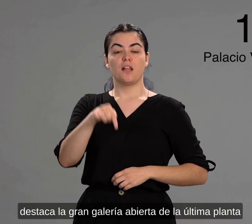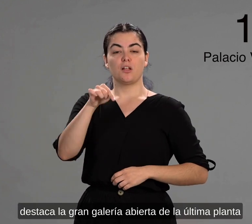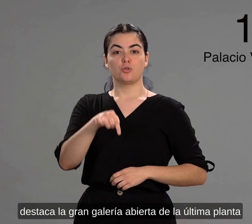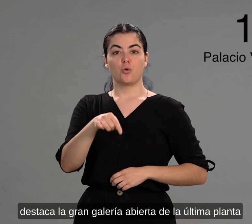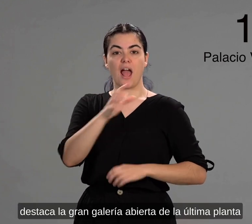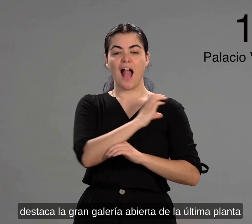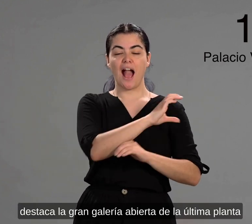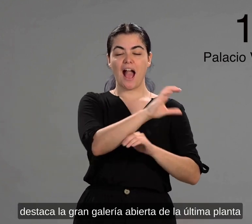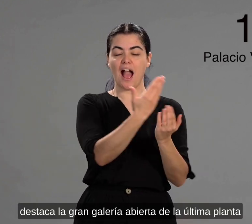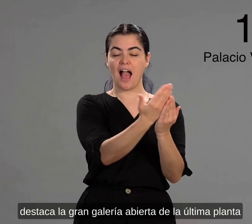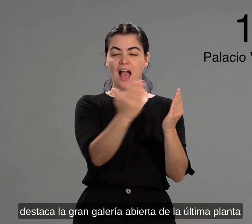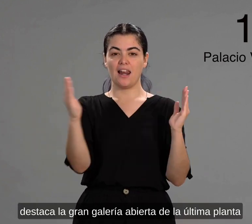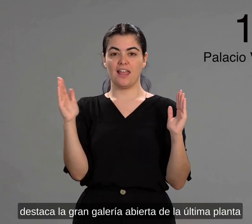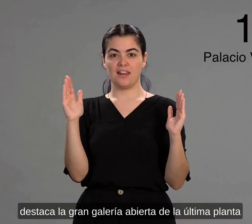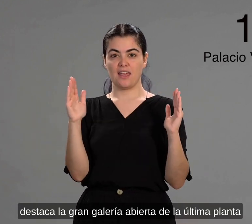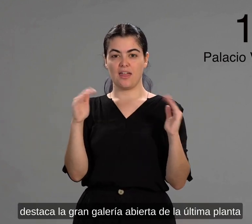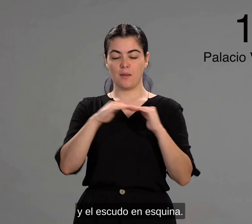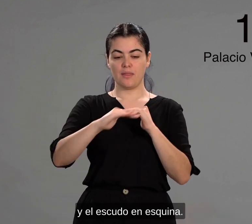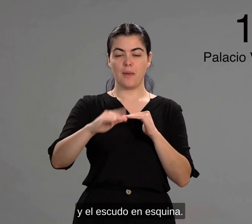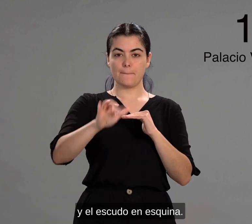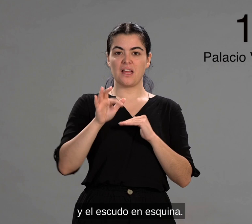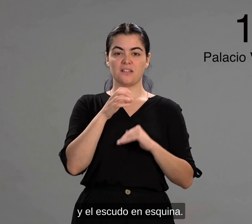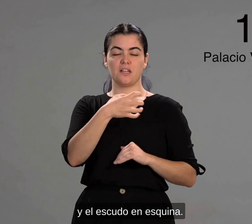galería abierta de la última planta y el escudo en esquina.